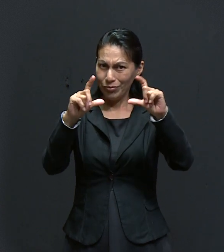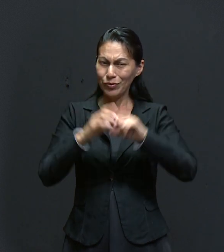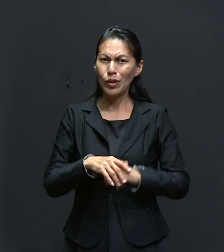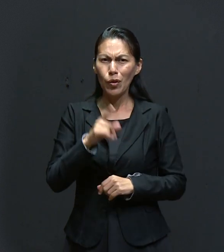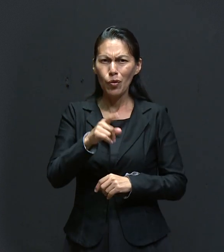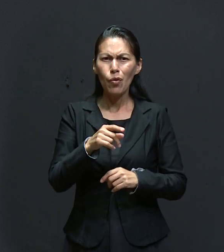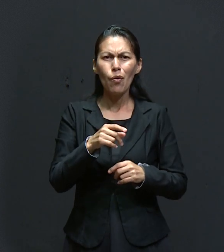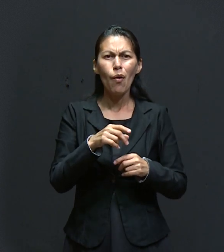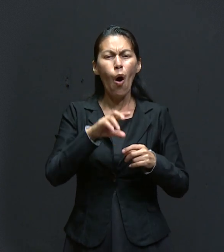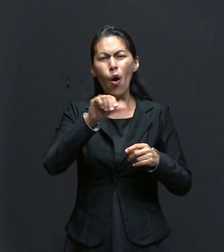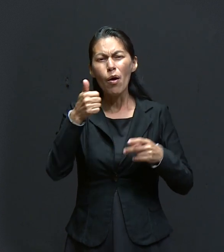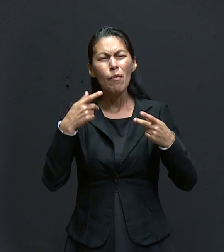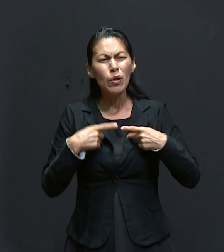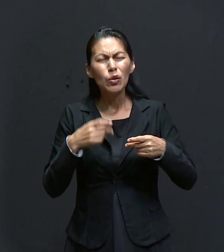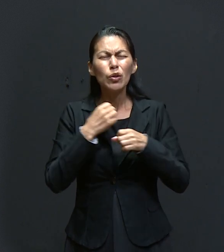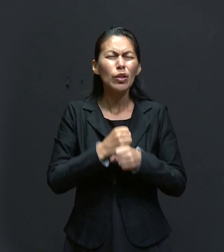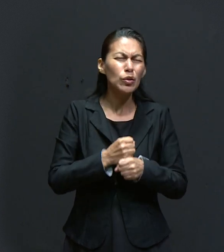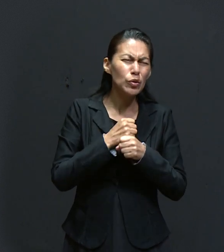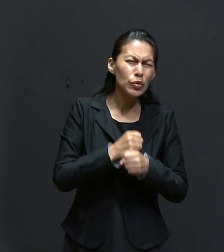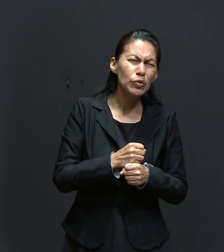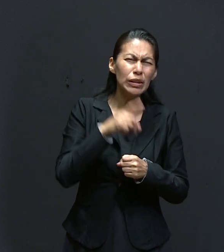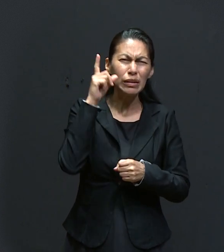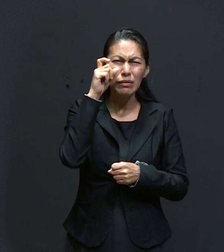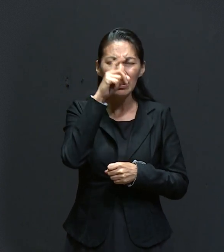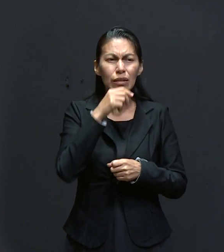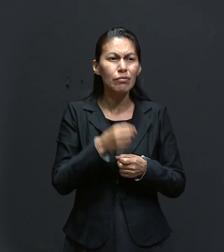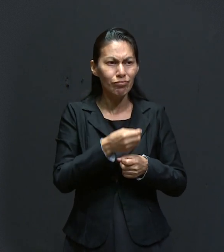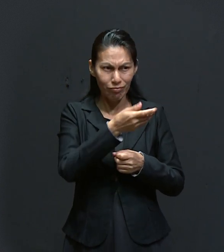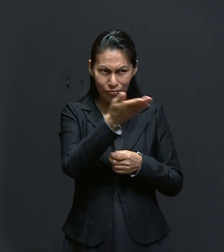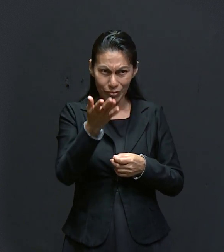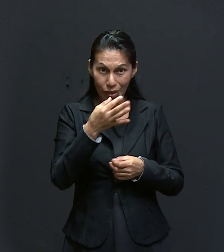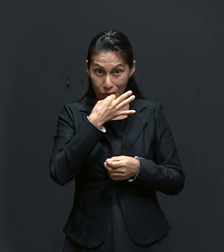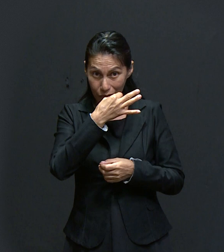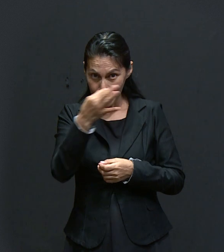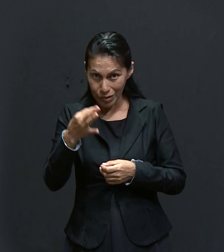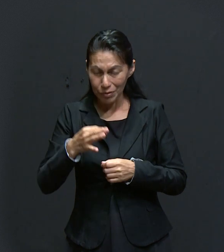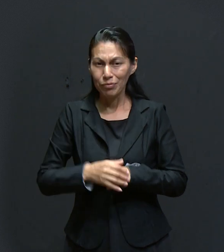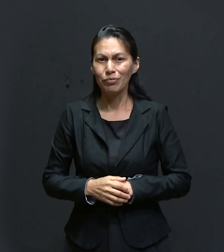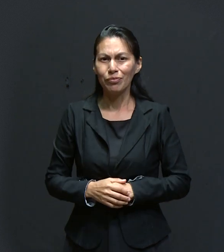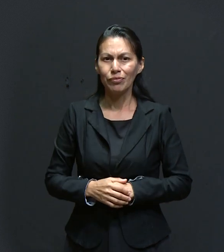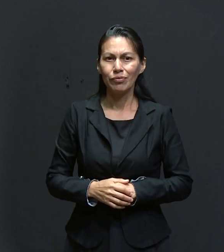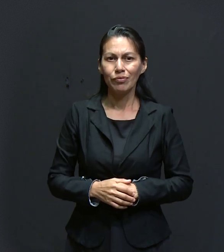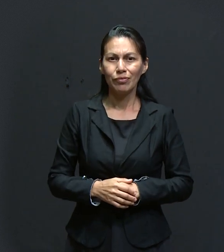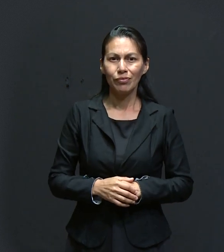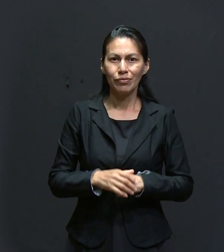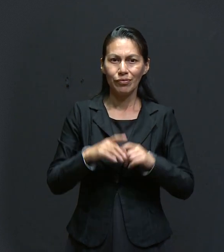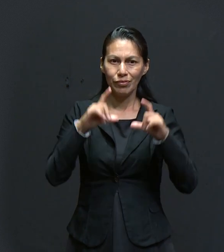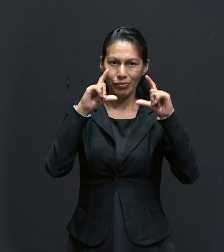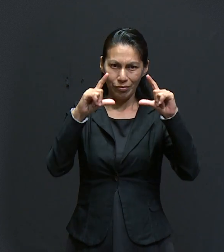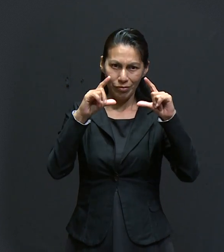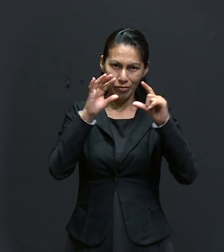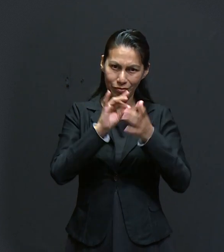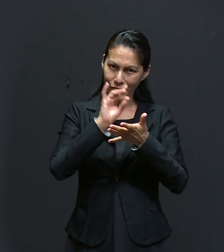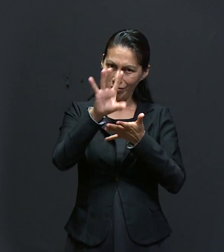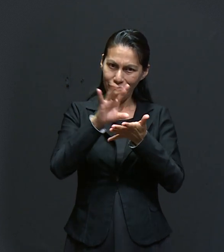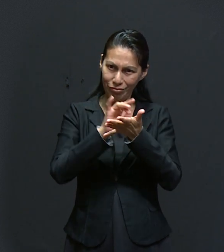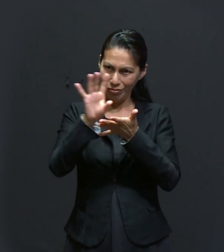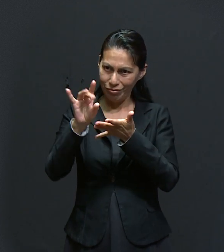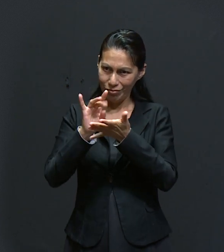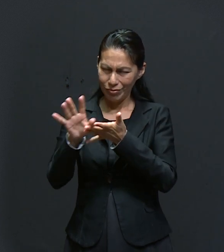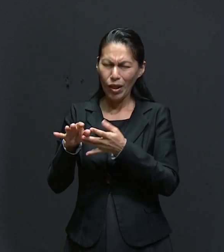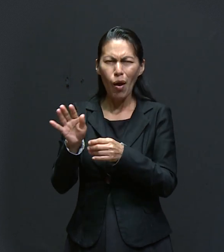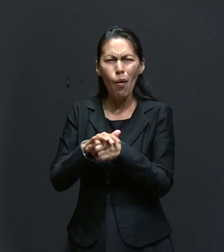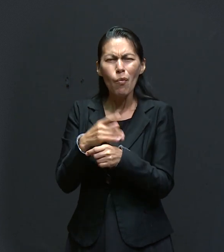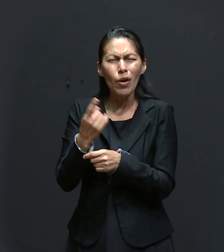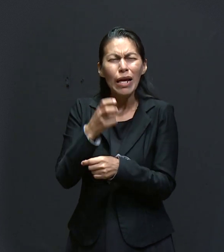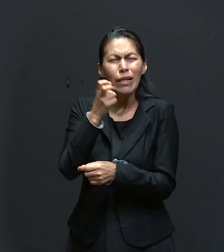para aquellos hogares que están pasando por esta situación porque esto es precisamente una respuesta a la